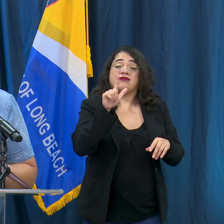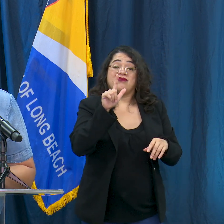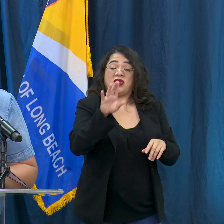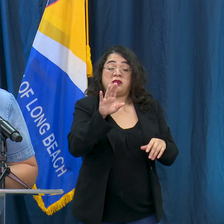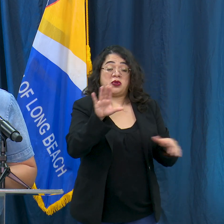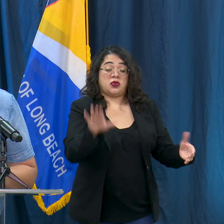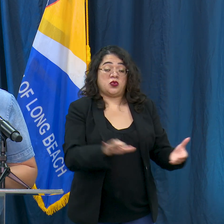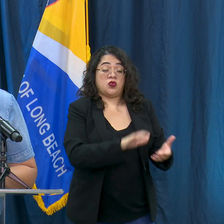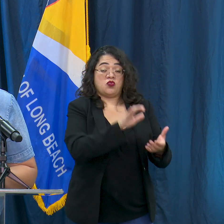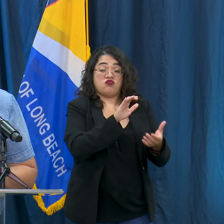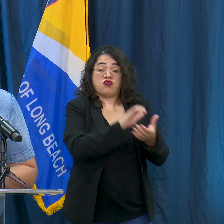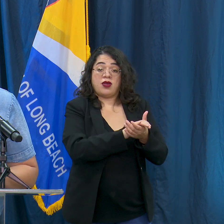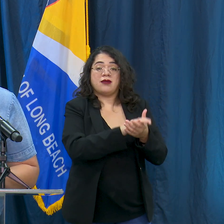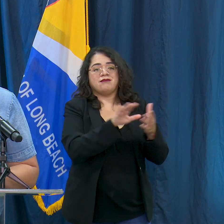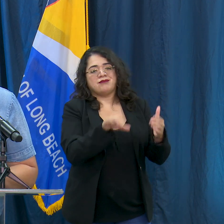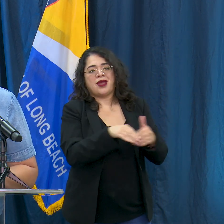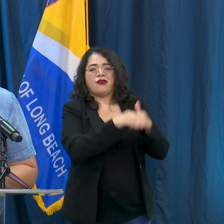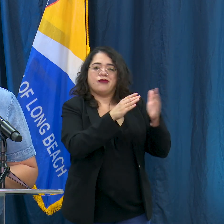hasta un nuevo aviso.